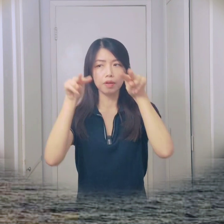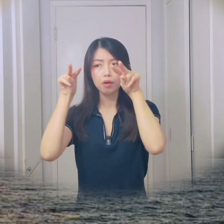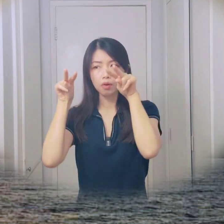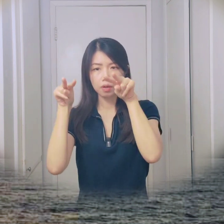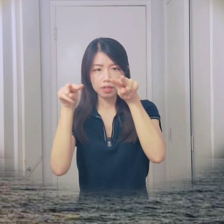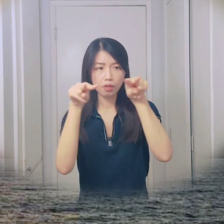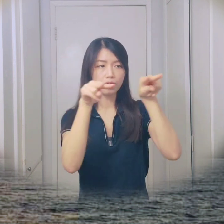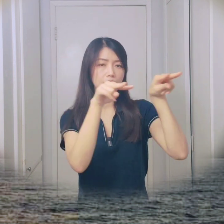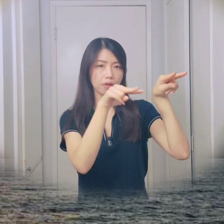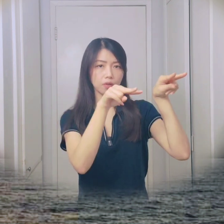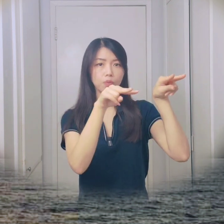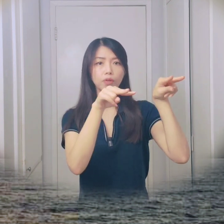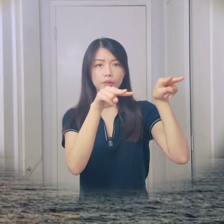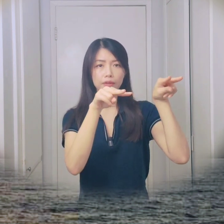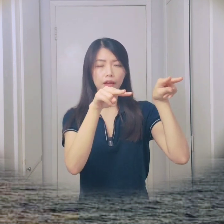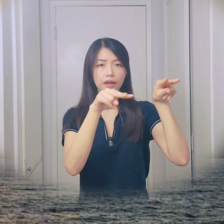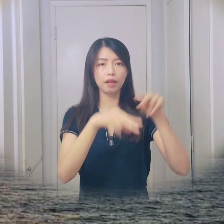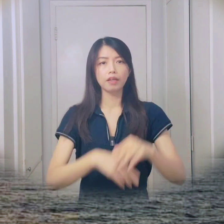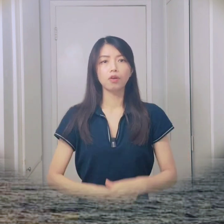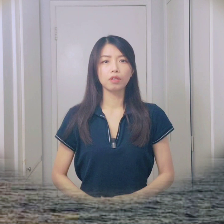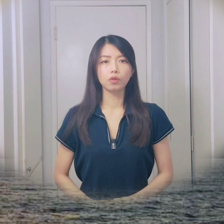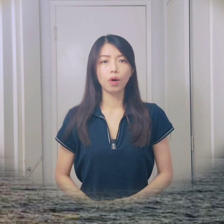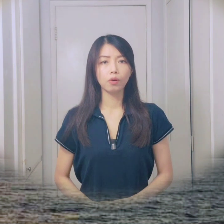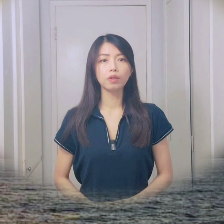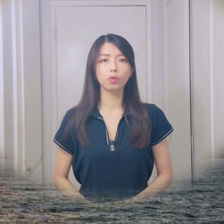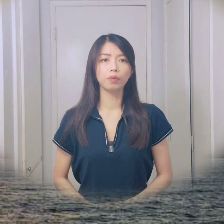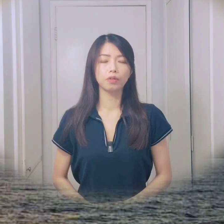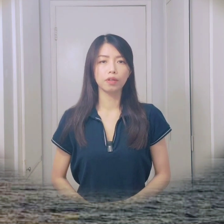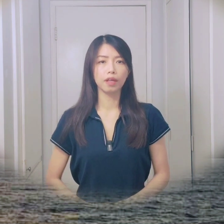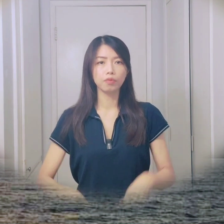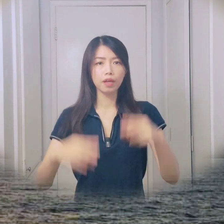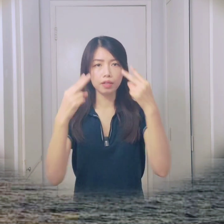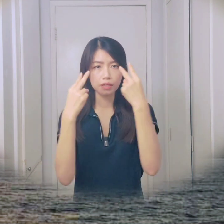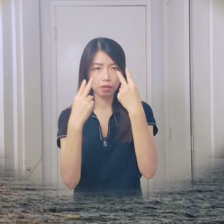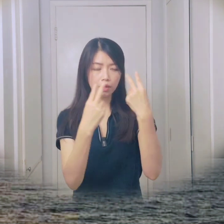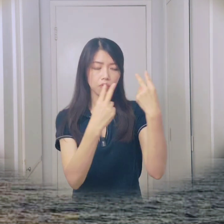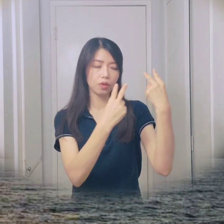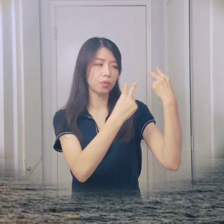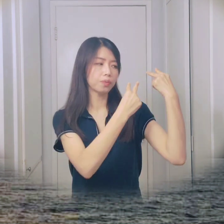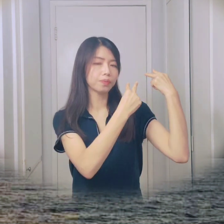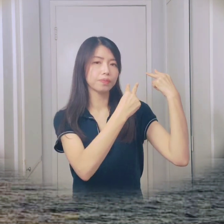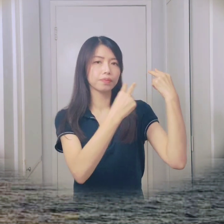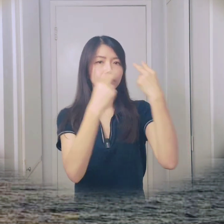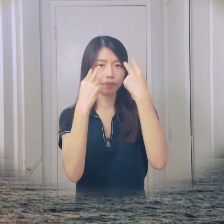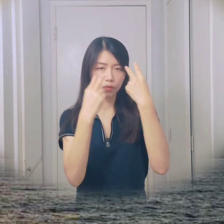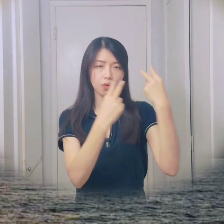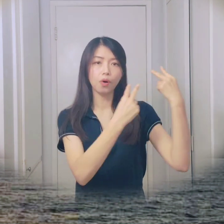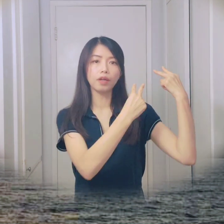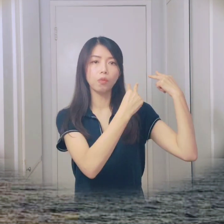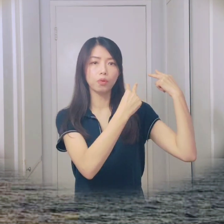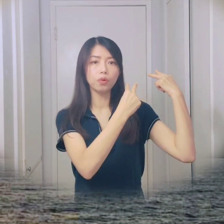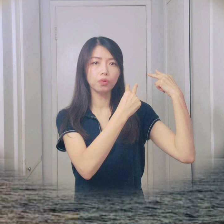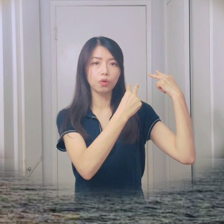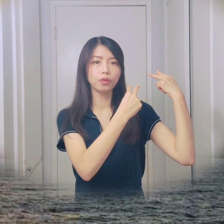종지를 펴서 시선을 따라서 가도 보다입니다. 여기서는 과거를 돌아보는 거기 때문에 시선을 뒤로